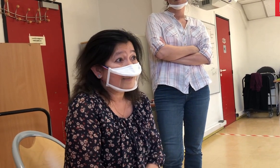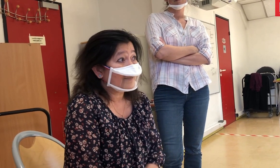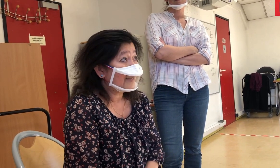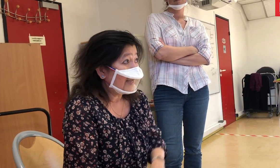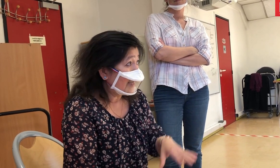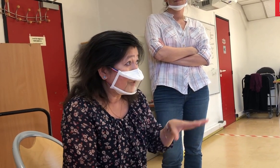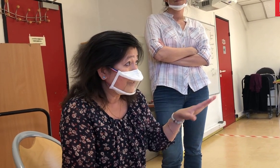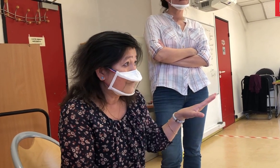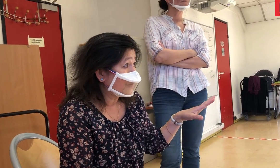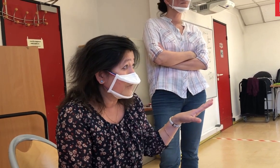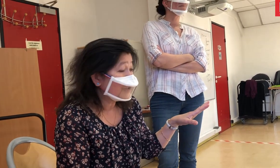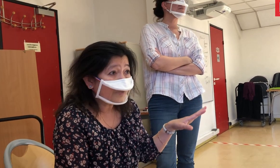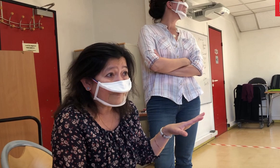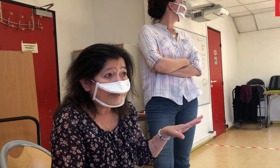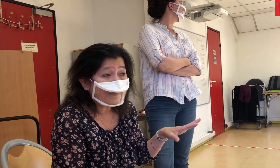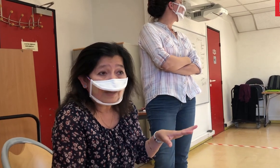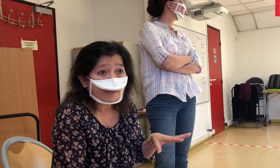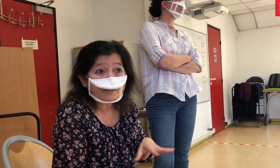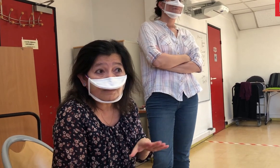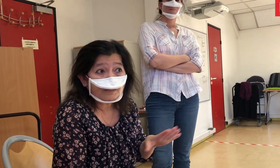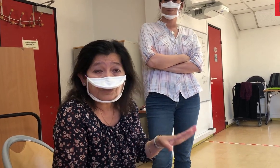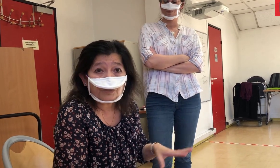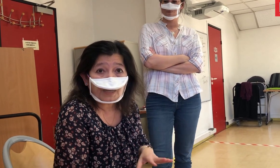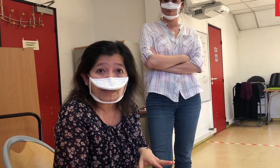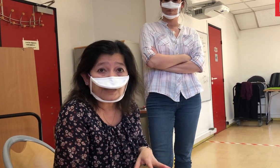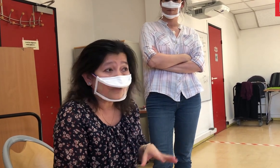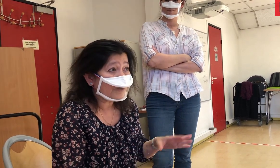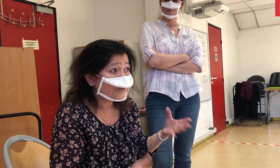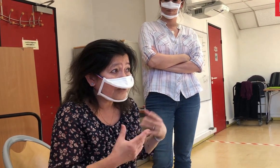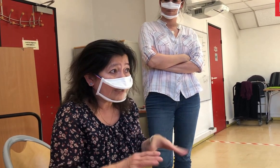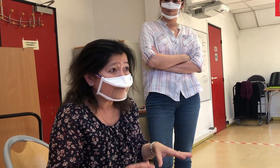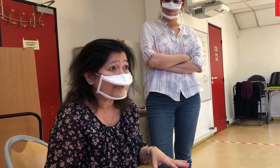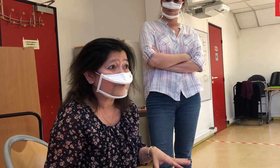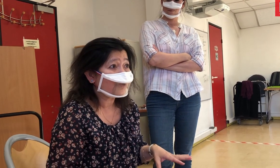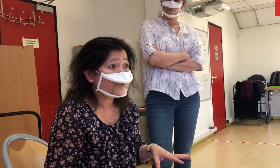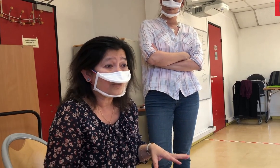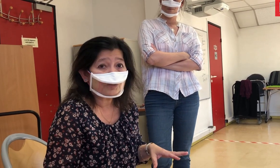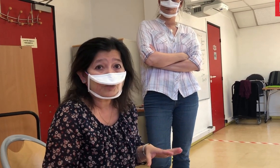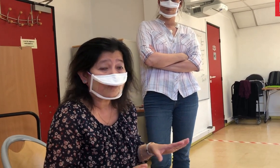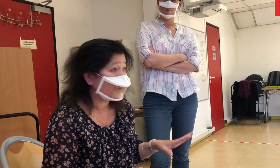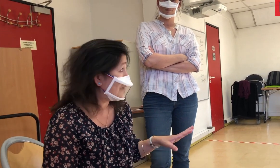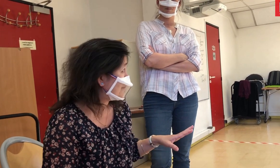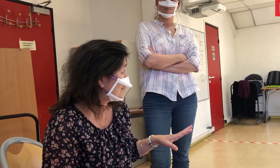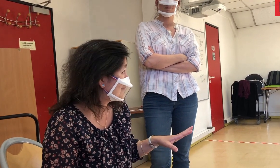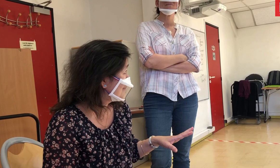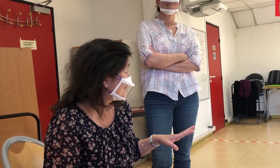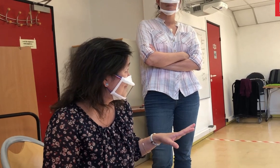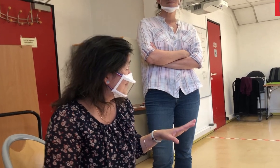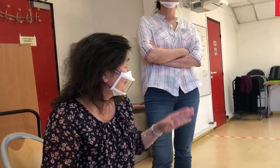Et là, à leur niveau, ils sont capables de discuter à l'aise, de prendre en charge une personne Bon, sourde. vous m'accompagnerez alors un jour quand j'aurai besoin. De